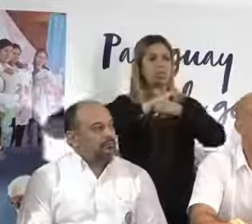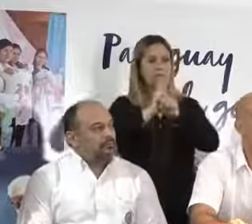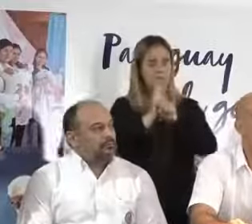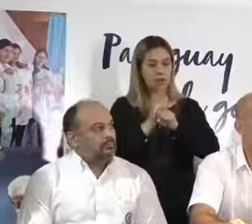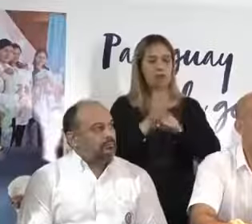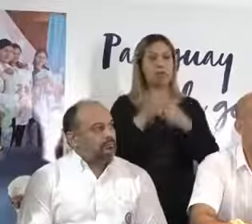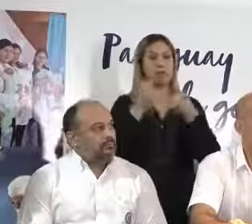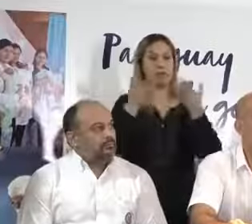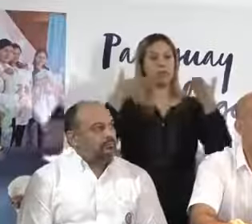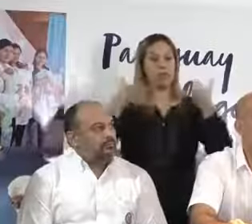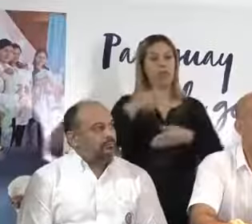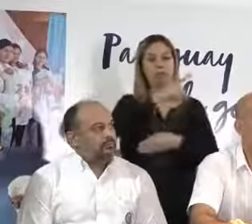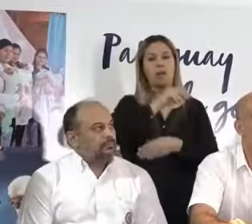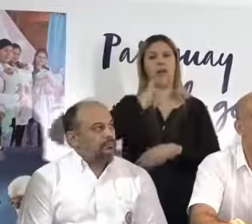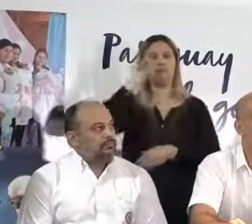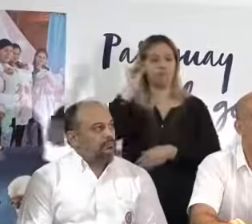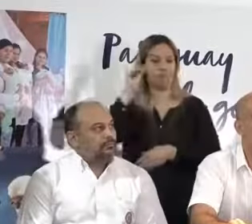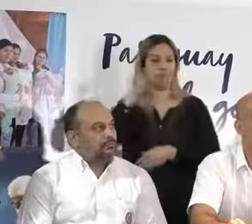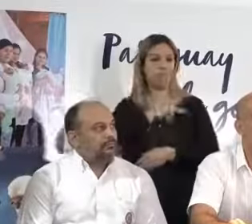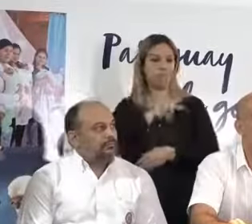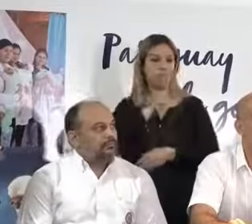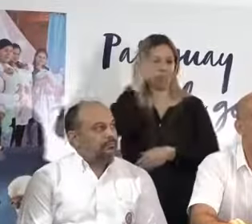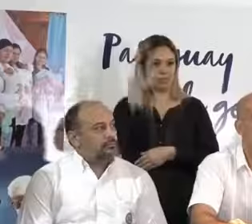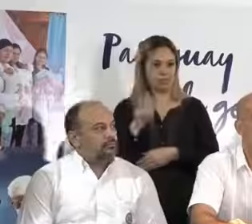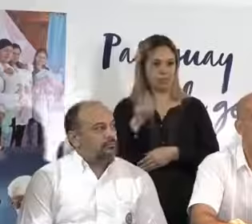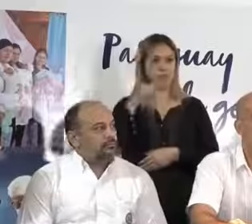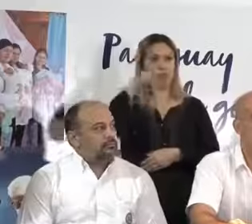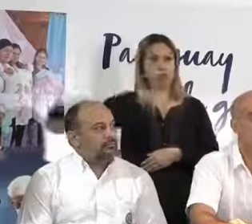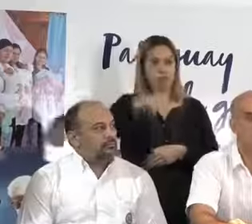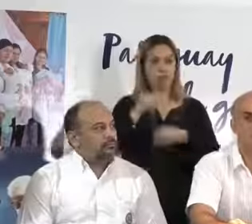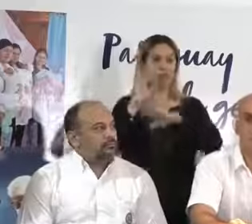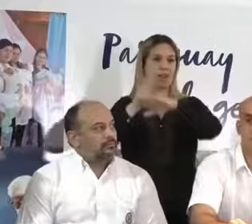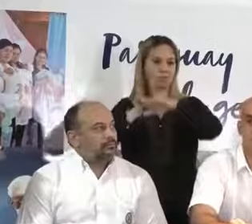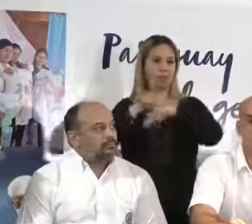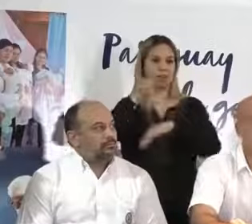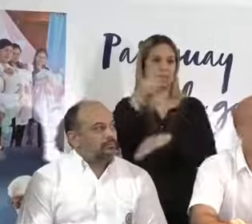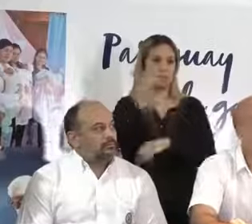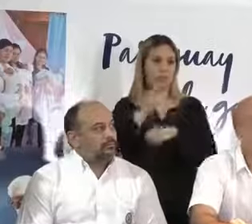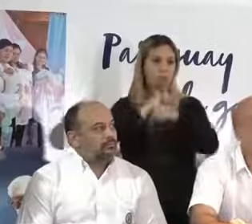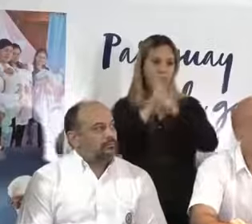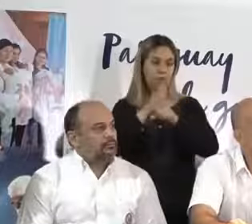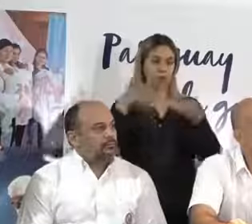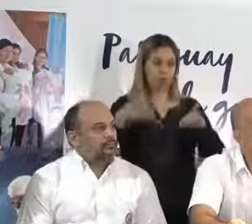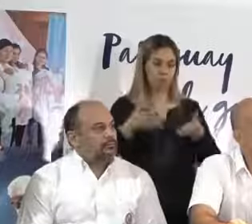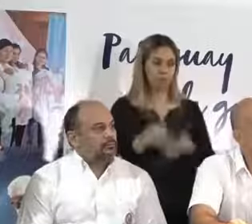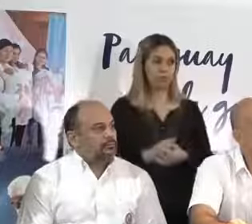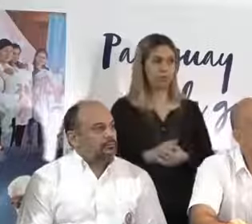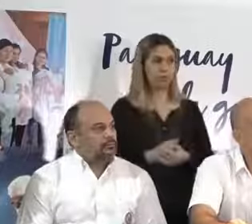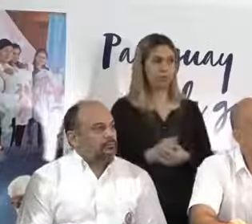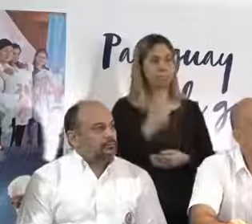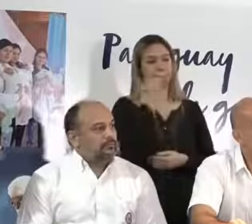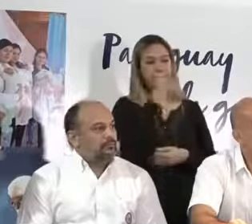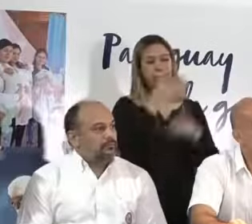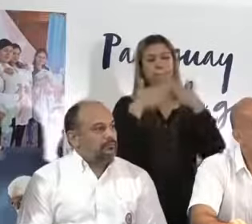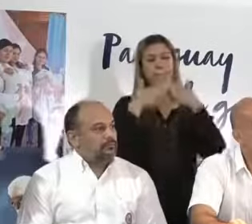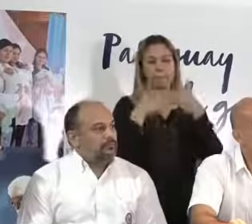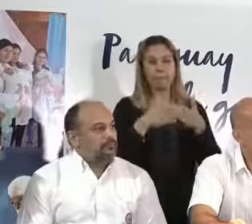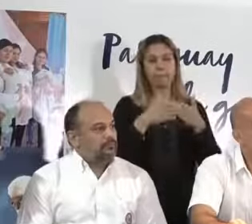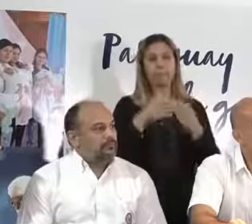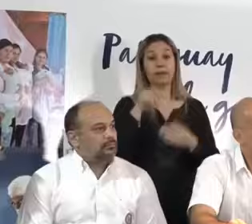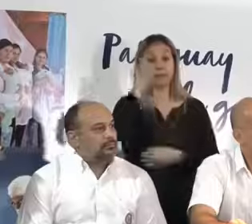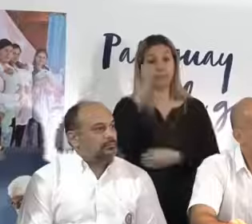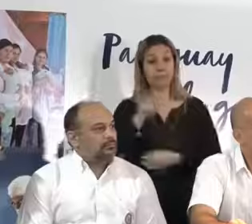entonces fue comunicado en el día de la fecha. Según lo que nos mencionan, ministro, esta